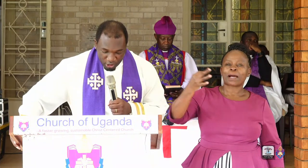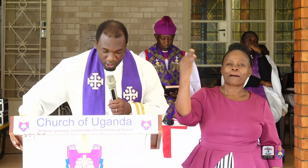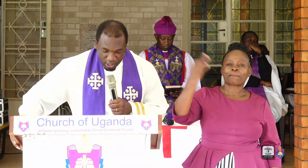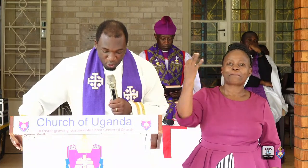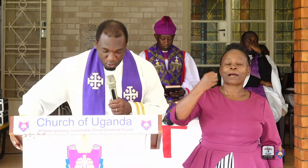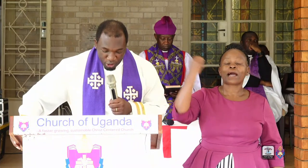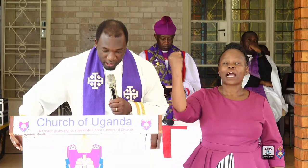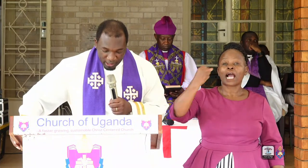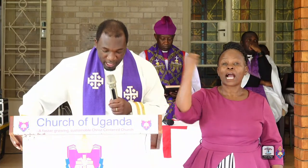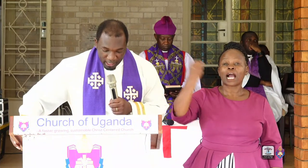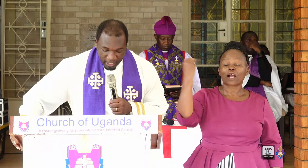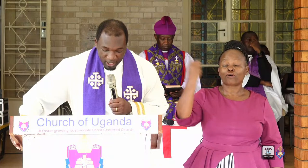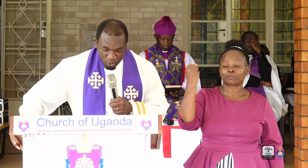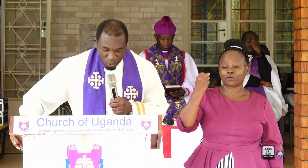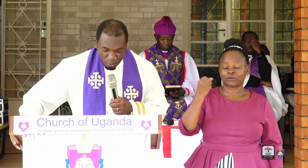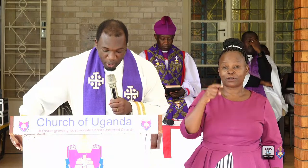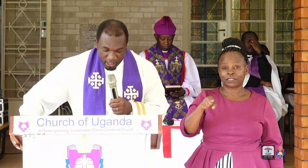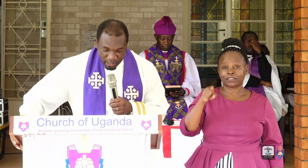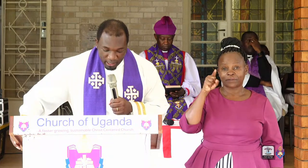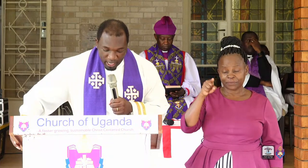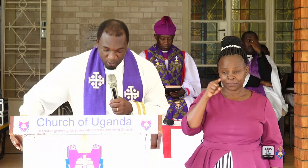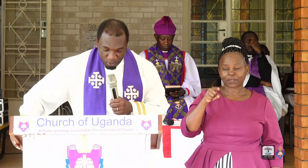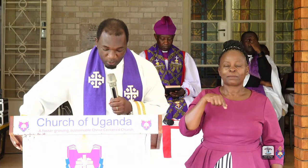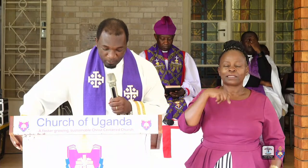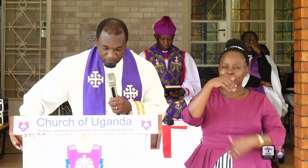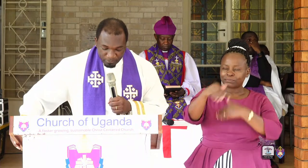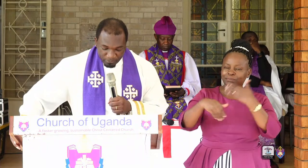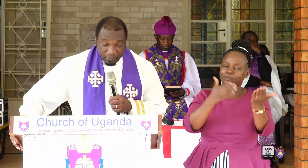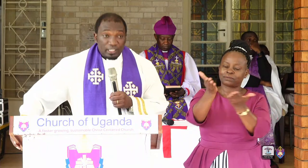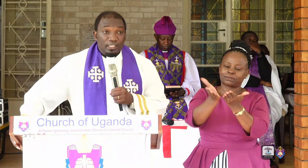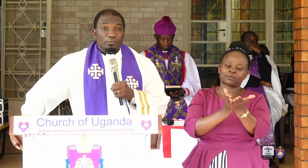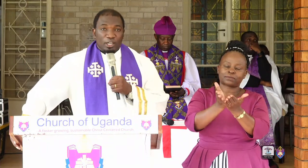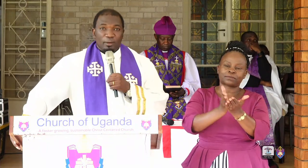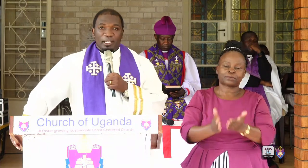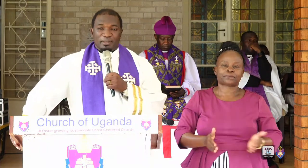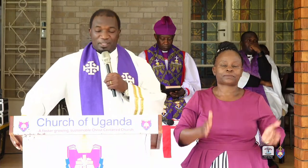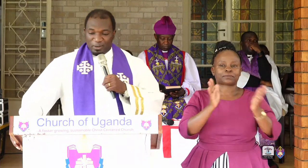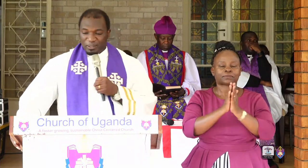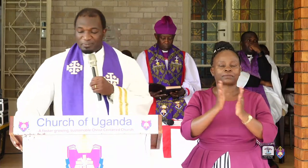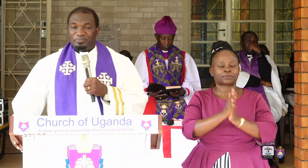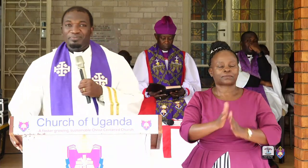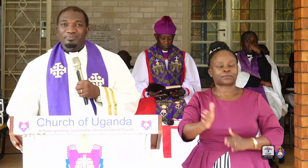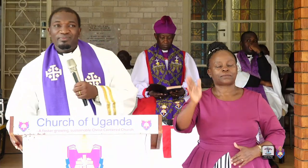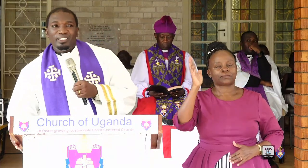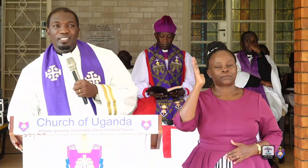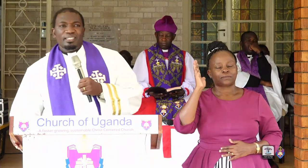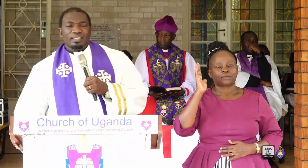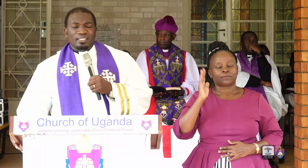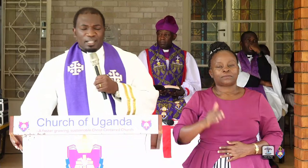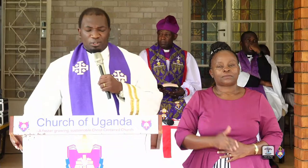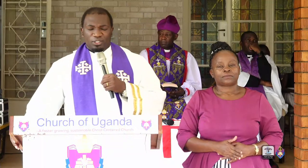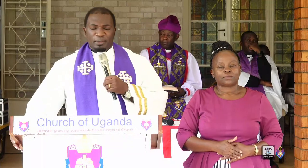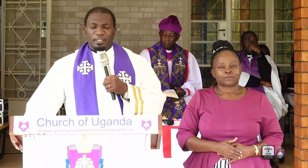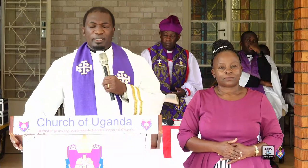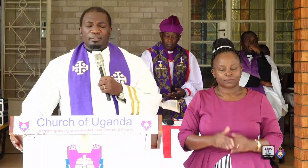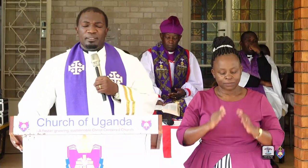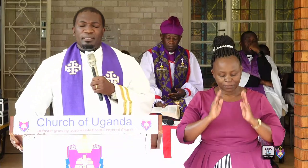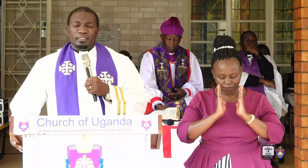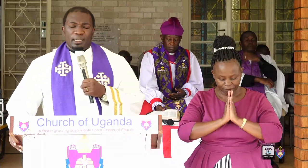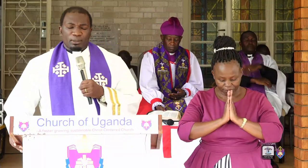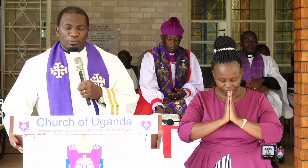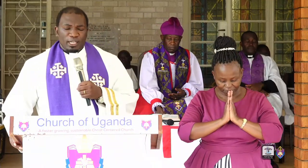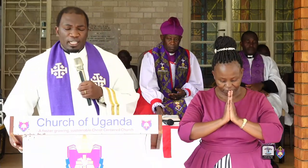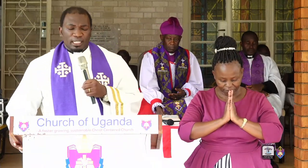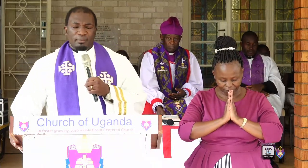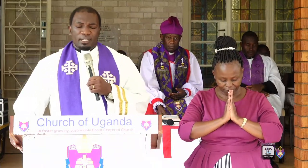w'enjiri, tuukirizanga okuweerezaako. Mukama yeebazibwe. Atusabe,